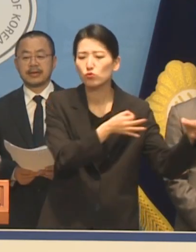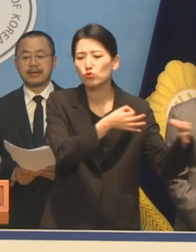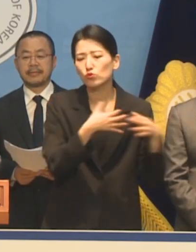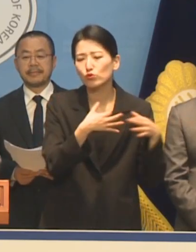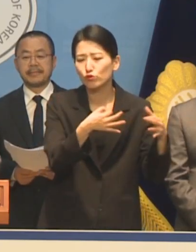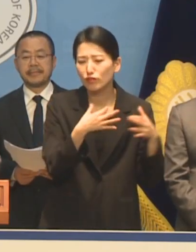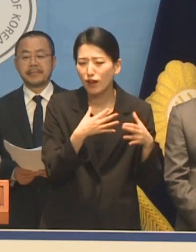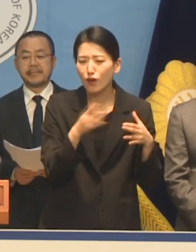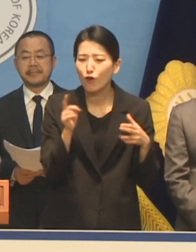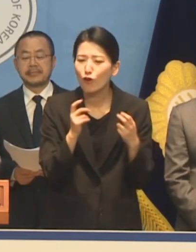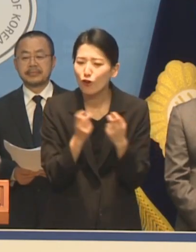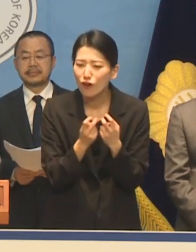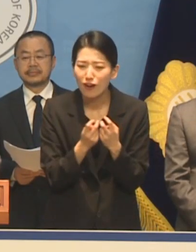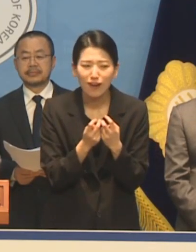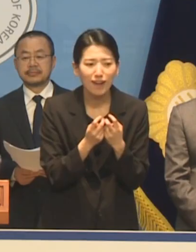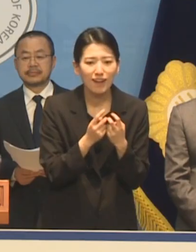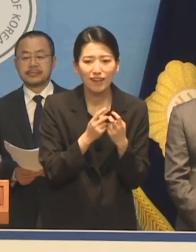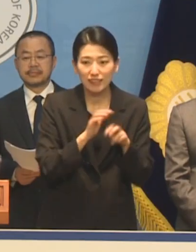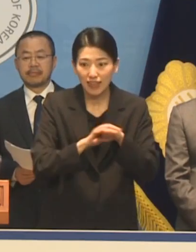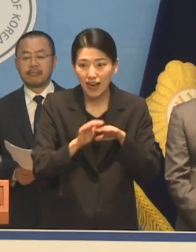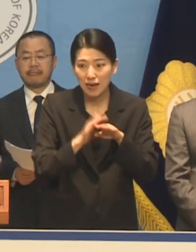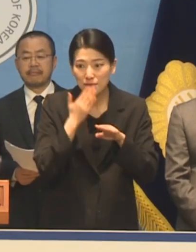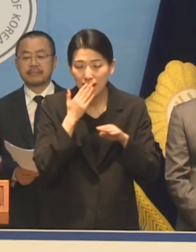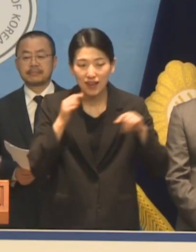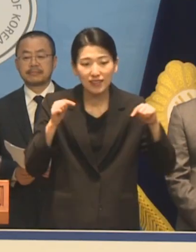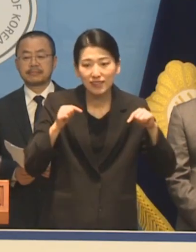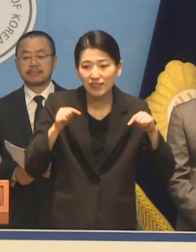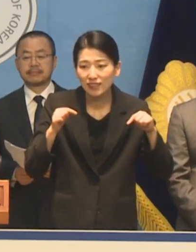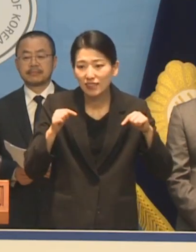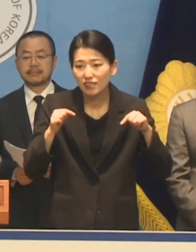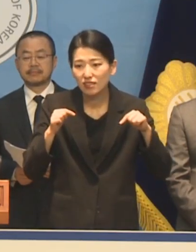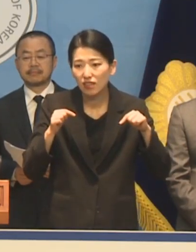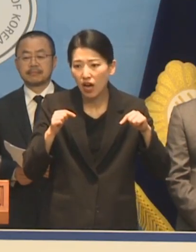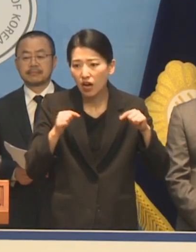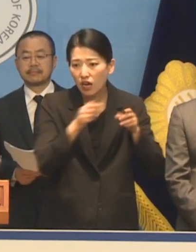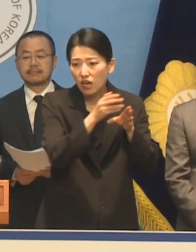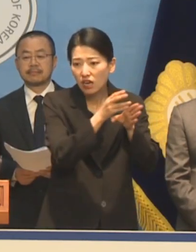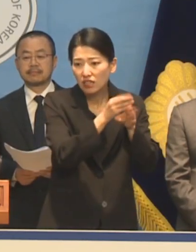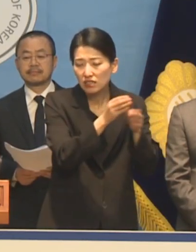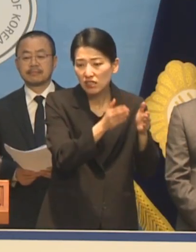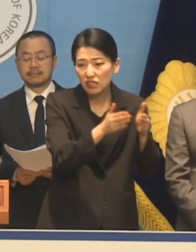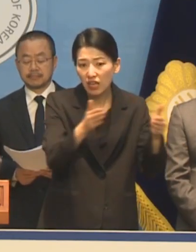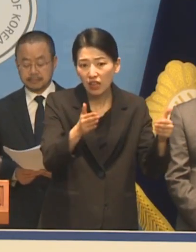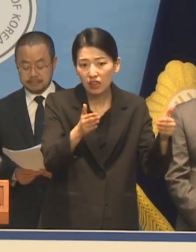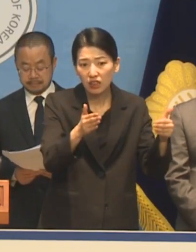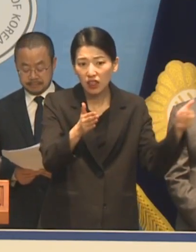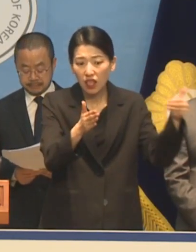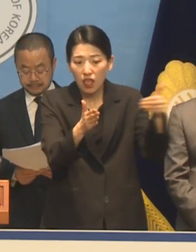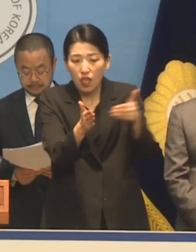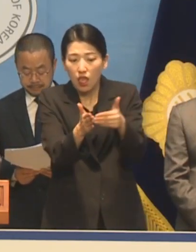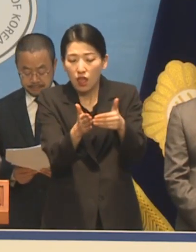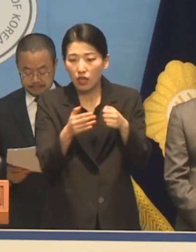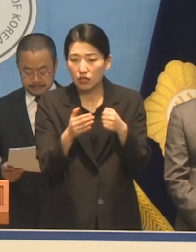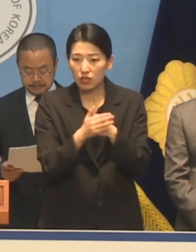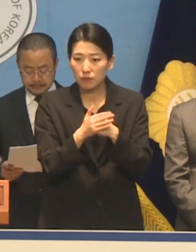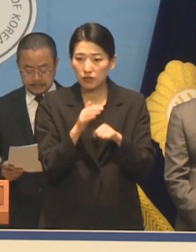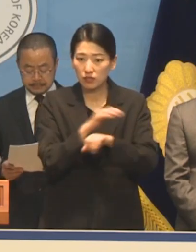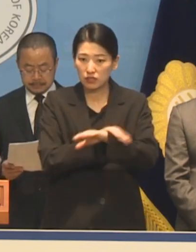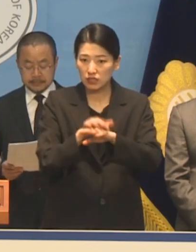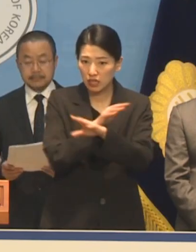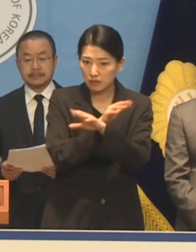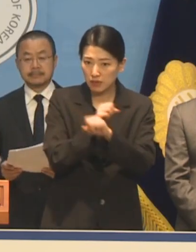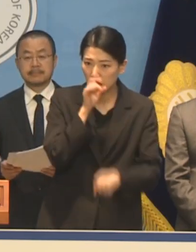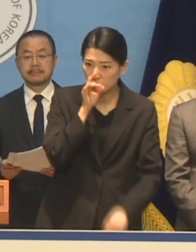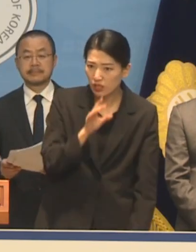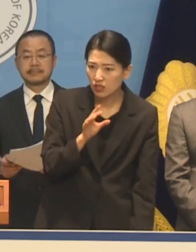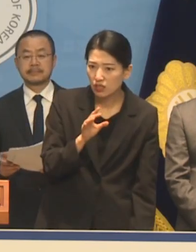희망의 불씨를 살렸습니다만 회생기한 임박으로 기일 내 가능할지 혹여나 4월